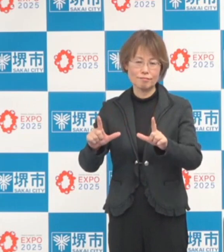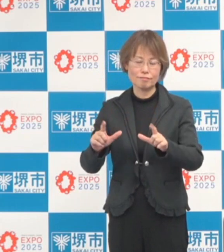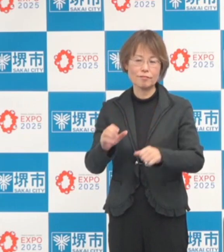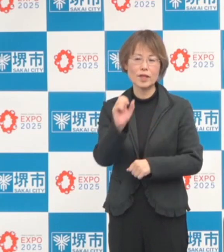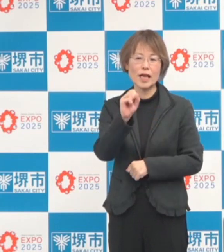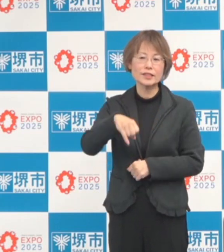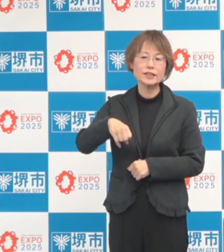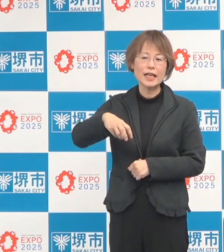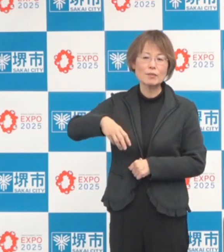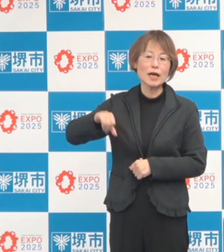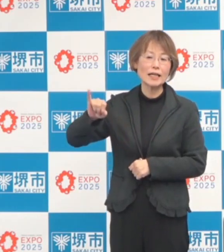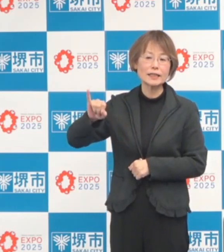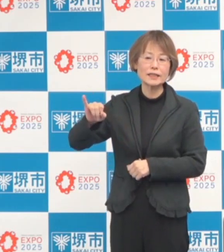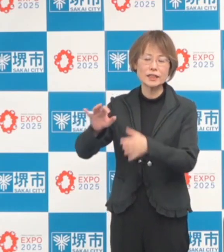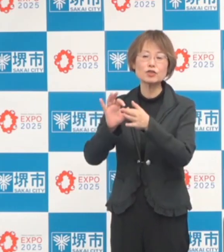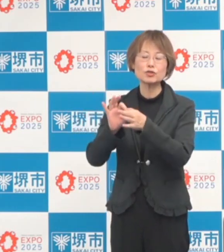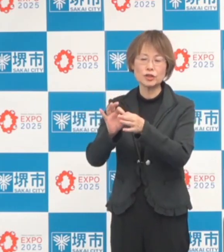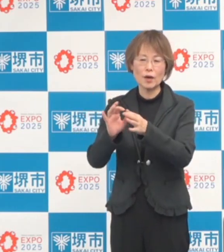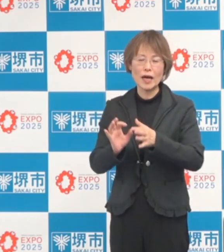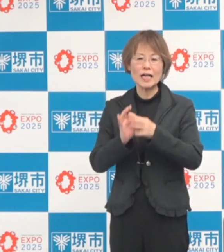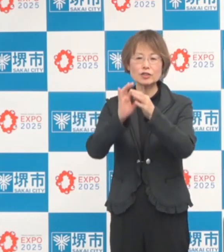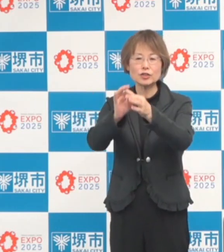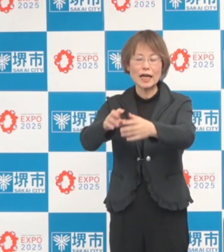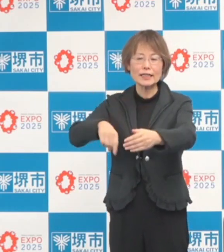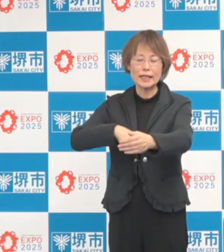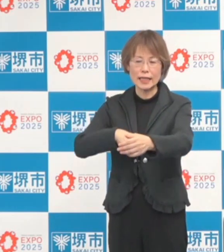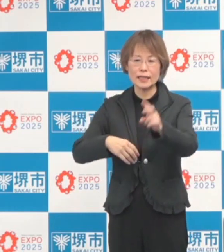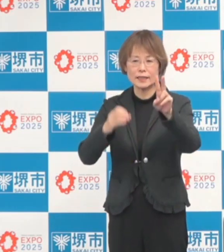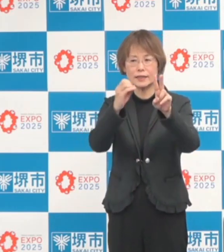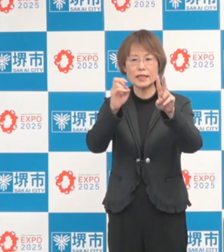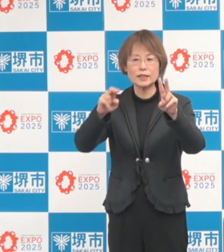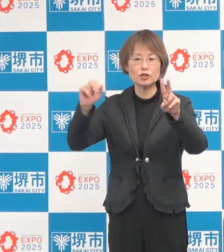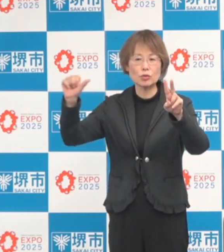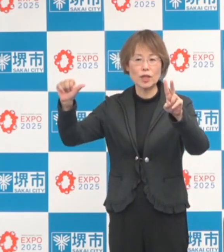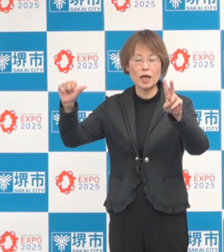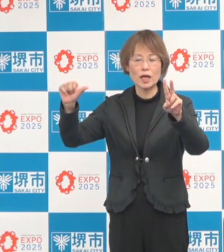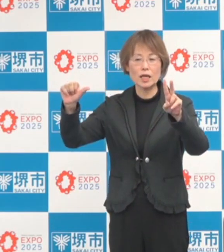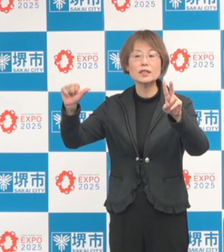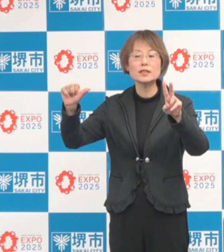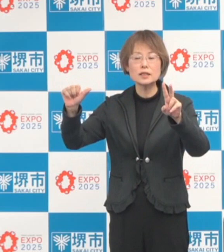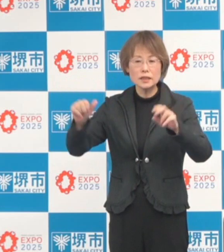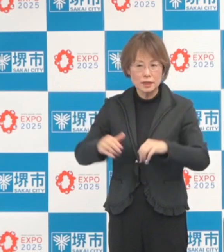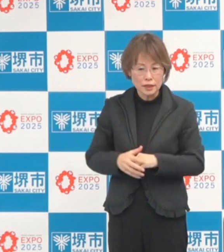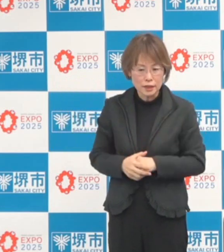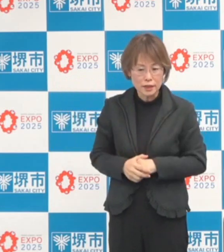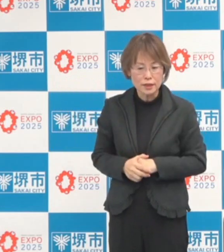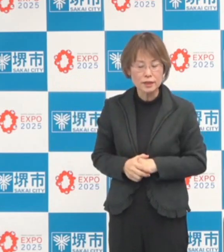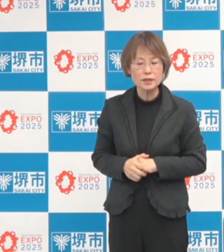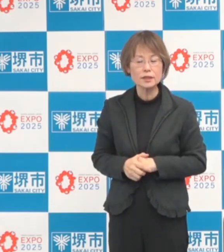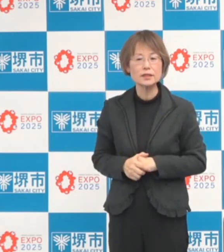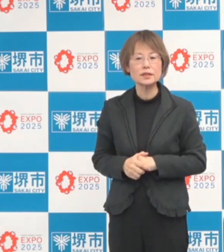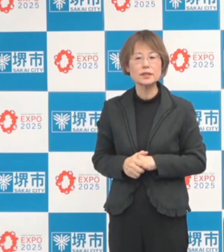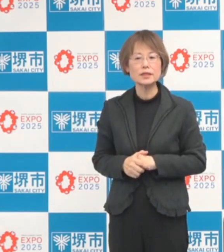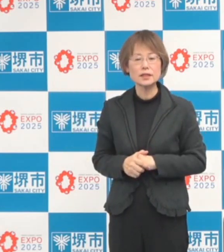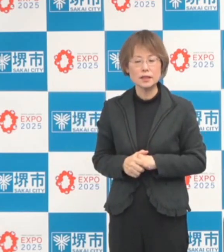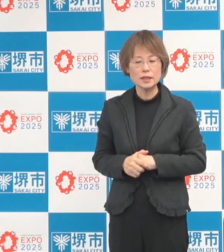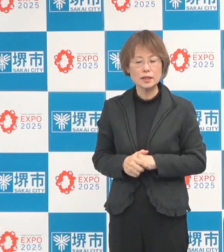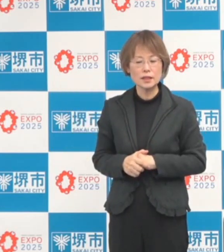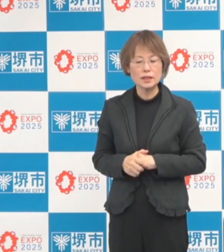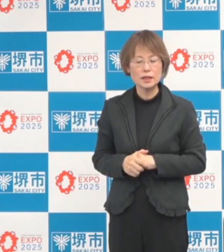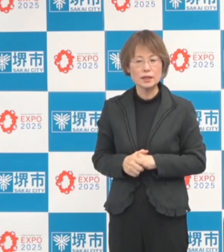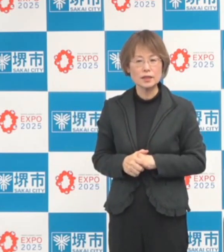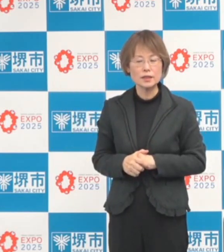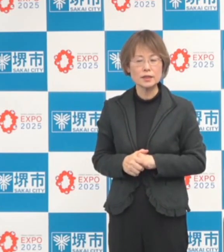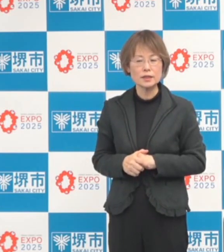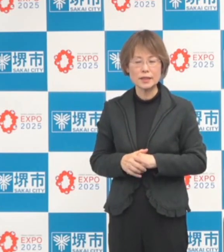はお伝えしていた内容、2025年にまず第一段階で都市内は導入したいということをお伝えし